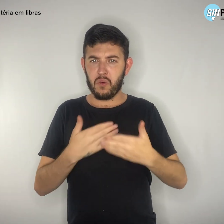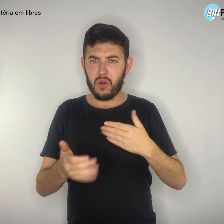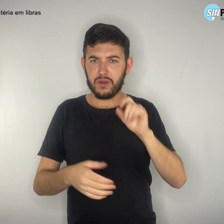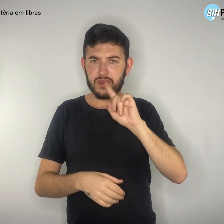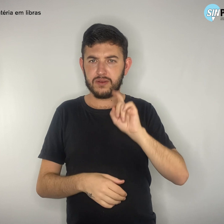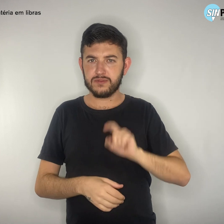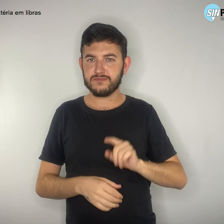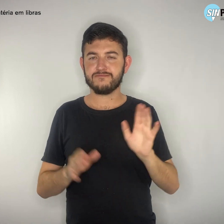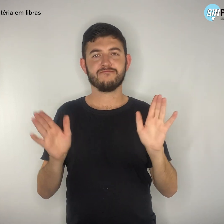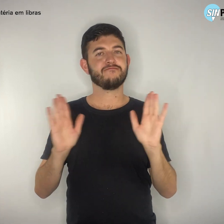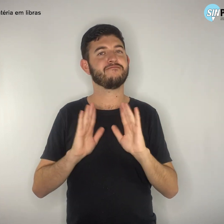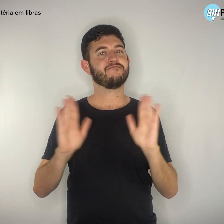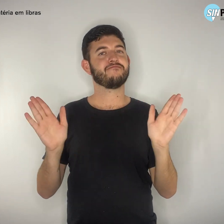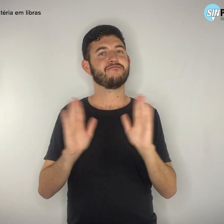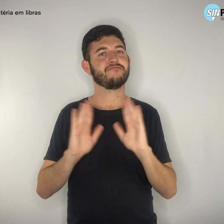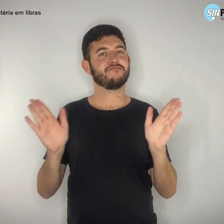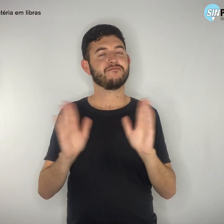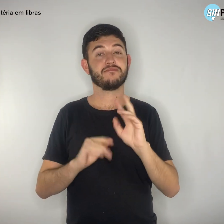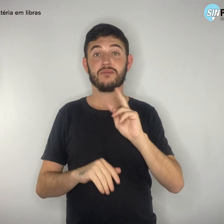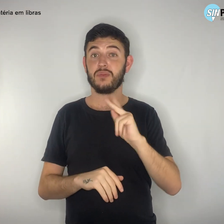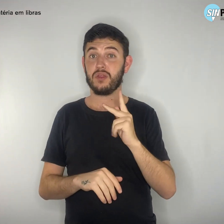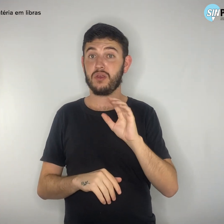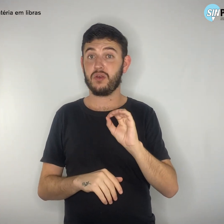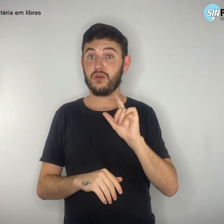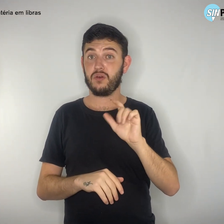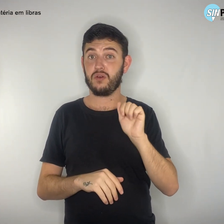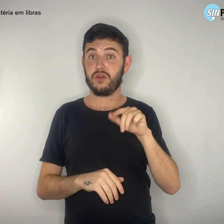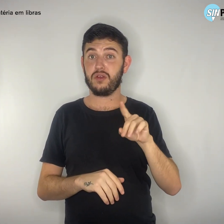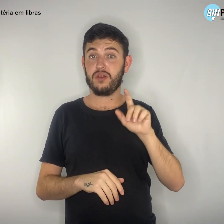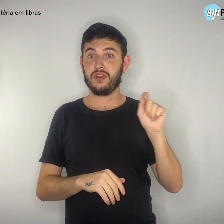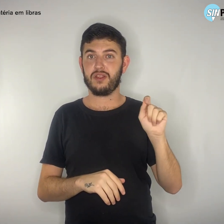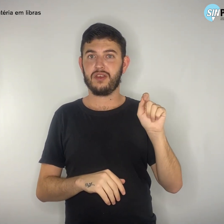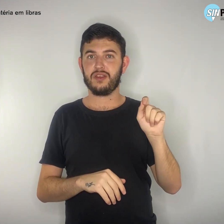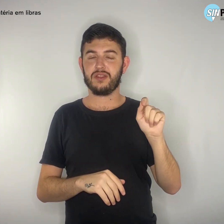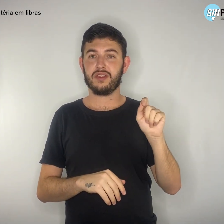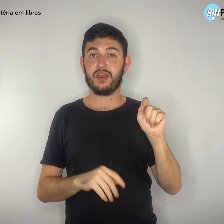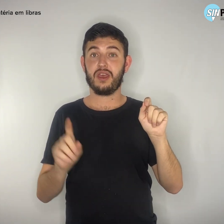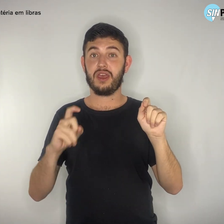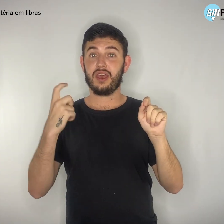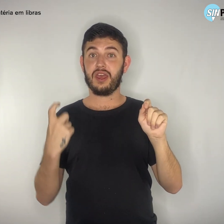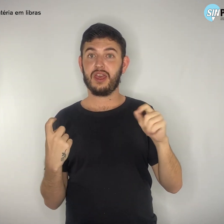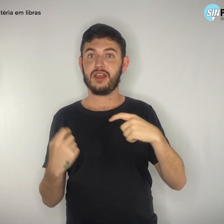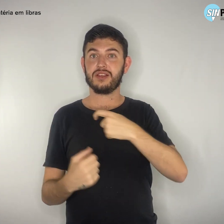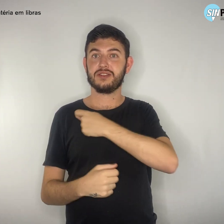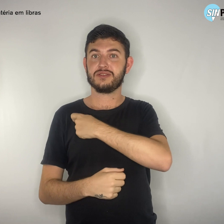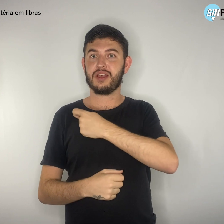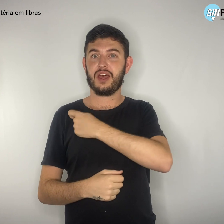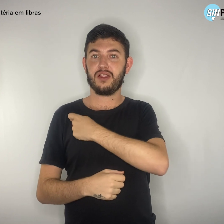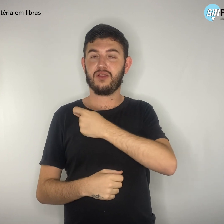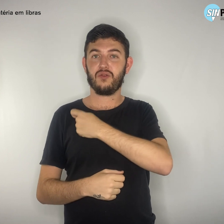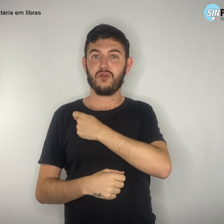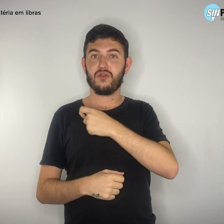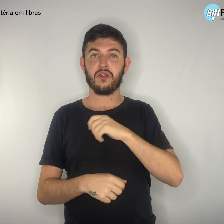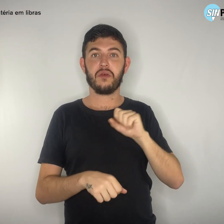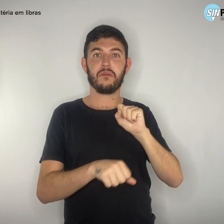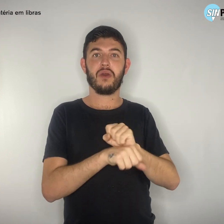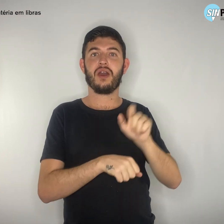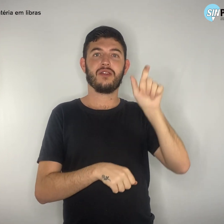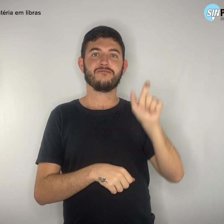Holanda é daquelas que os ex-alunos param na rua para trocar de novo os abraços e as